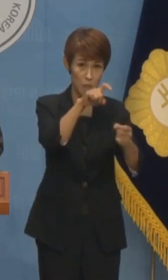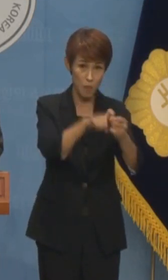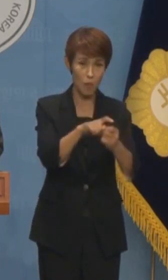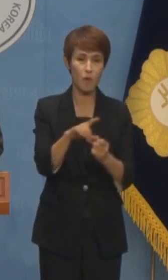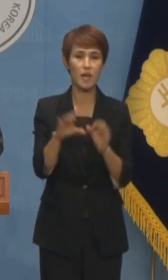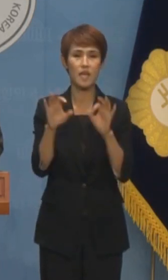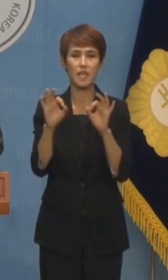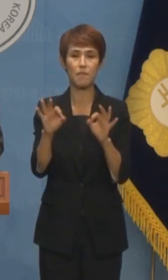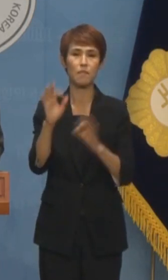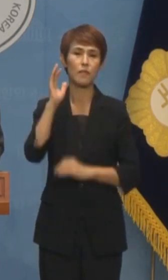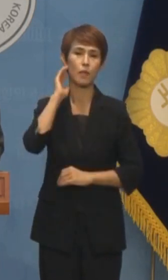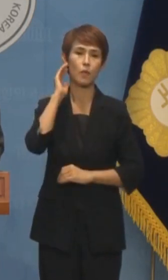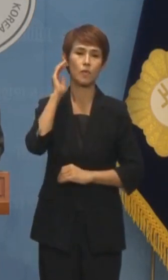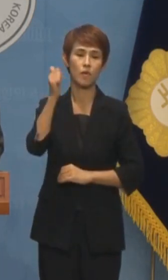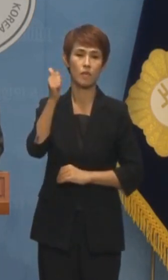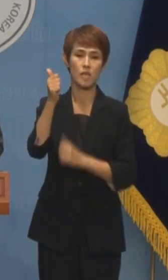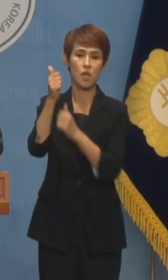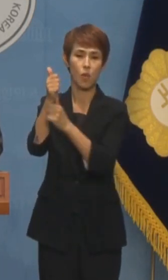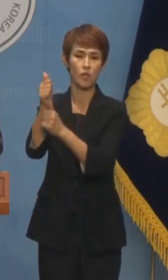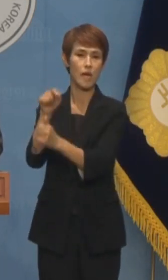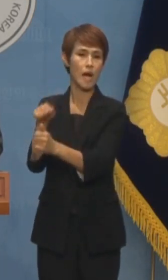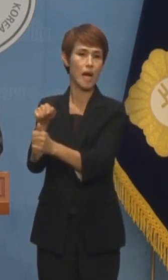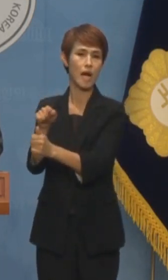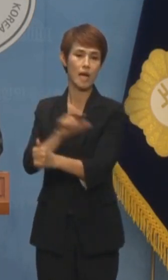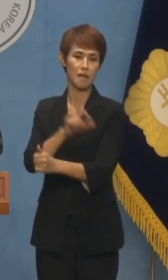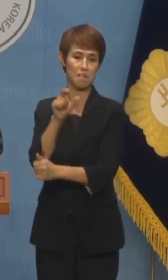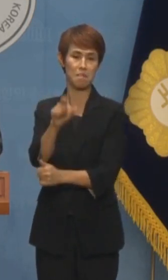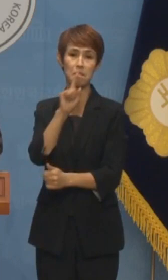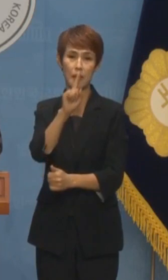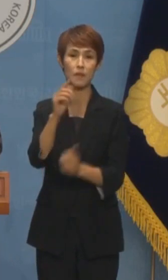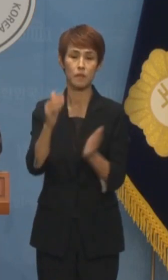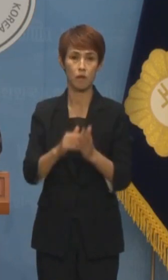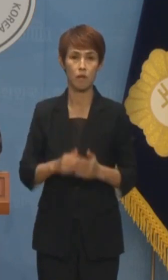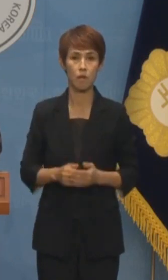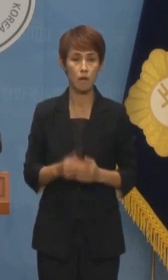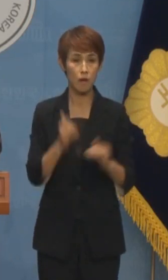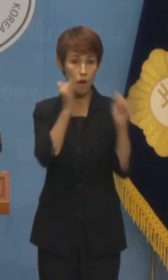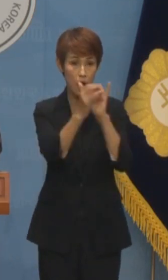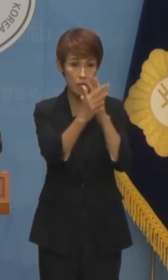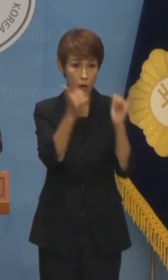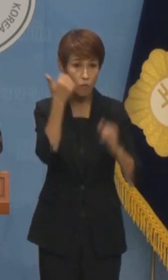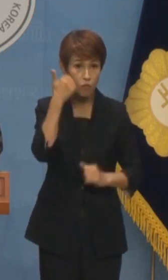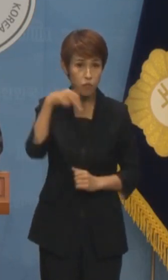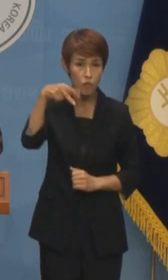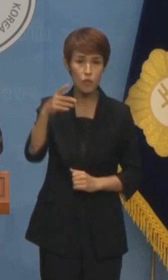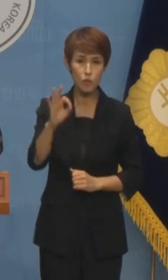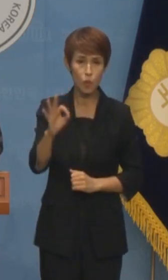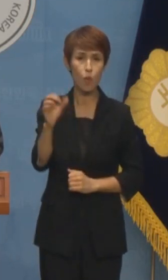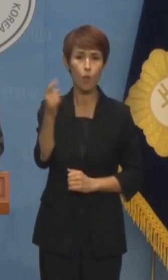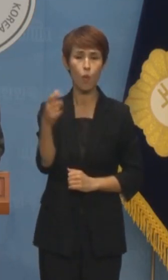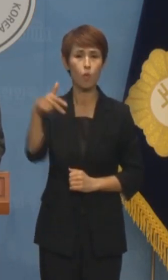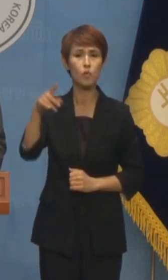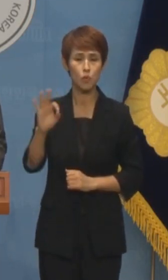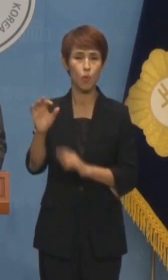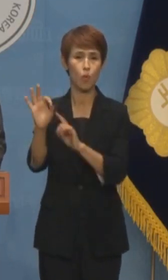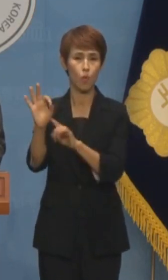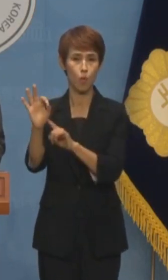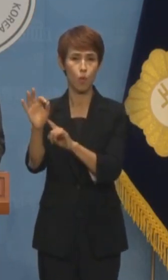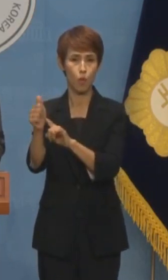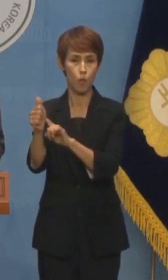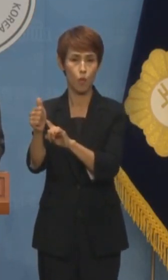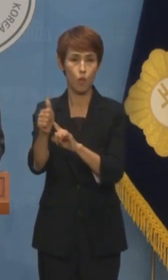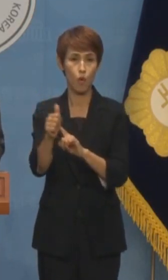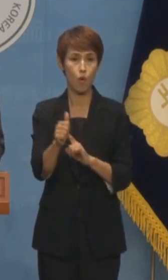김용현 대통령실 경호처장을 언급했습니다. 이 통화의 당사자는 송호종 씨고 공익신고자는